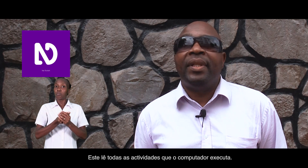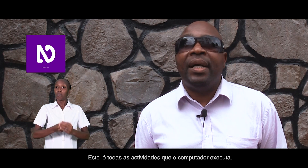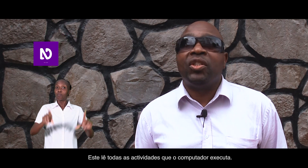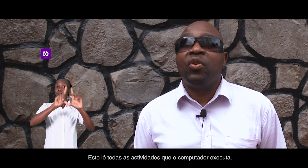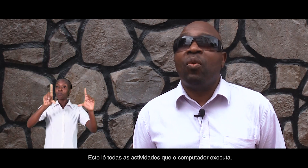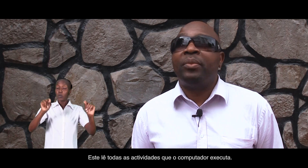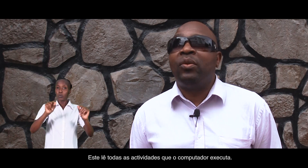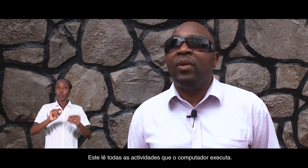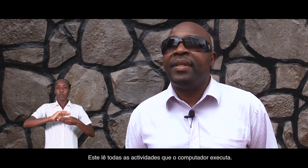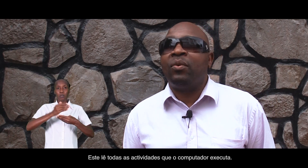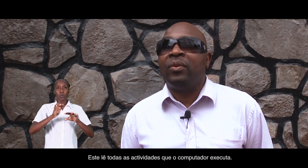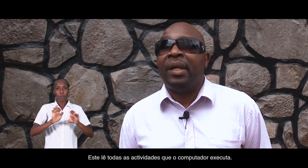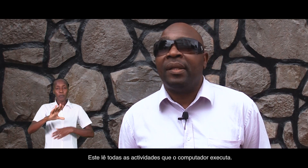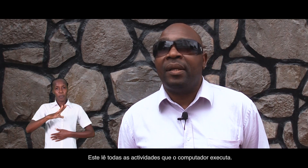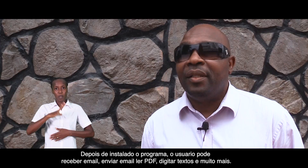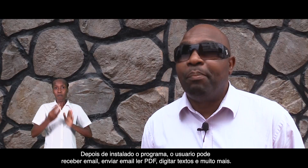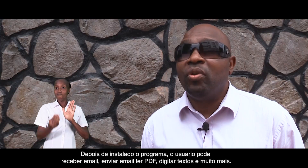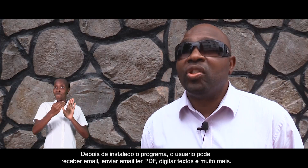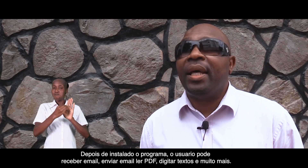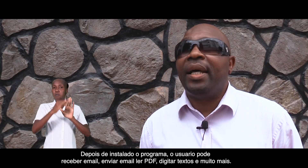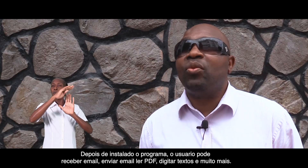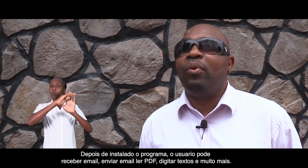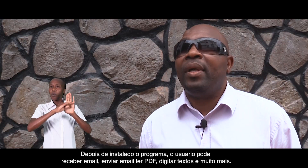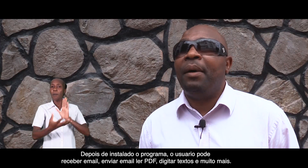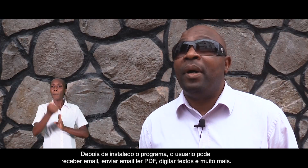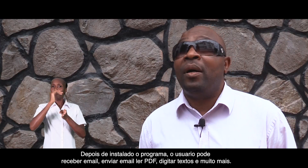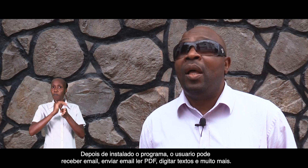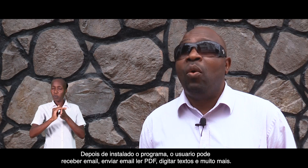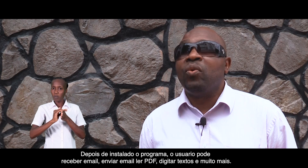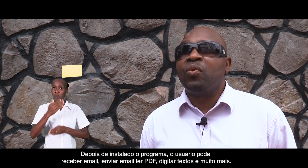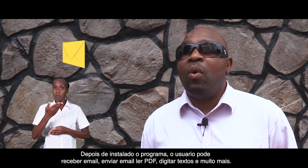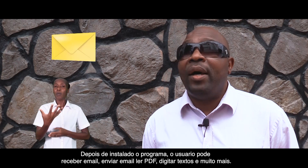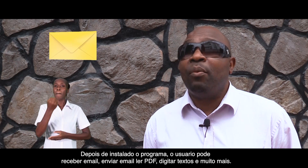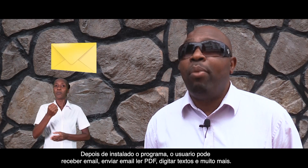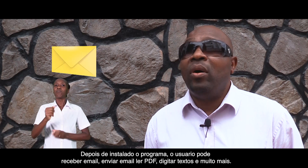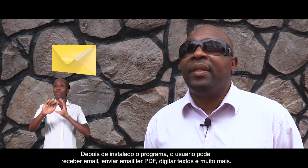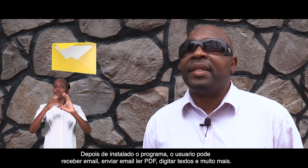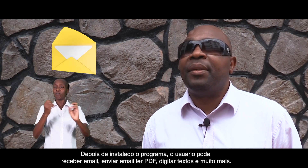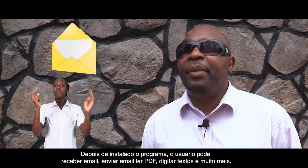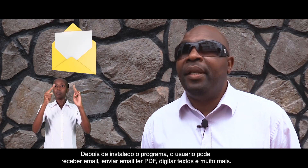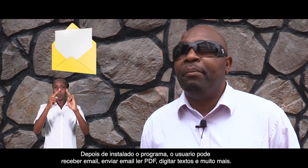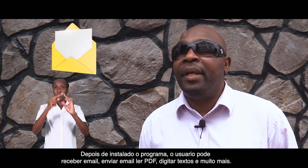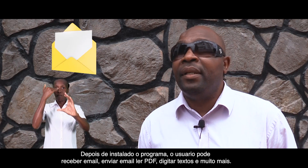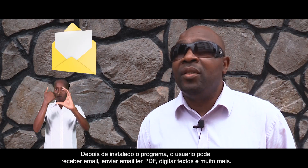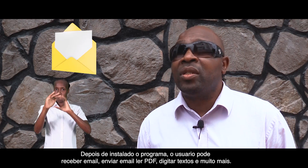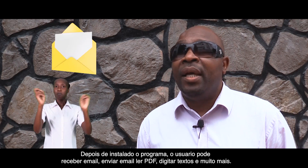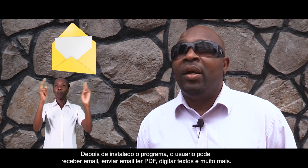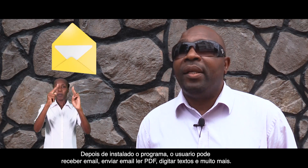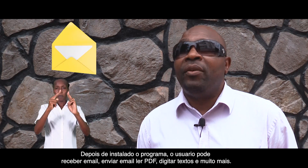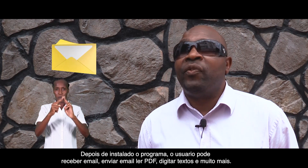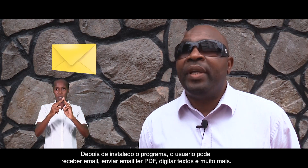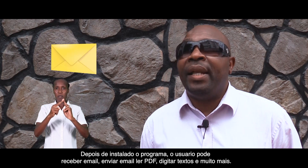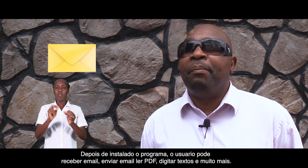as atividades que o computador executa. Depois de instalado o programa, o usuário pode receber e-mails,